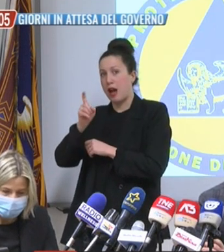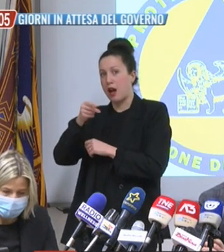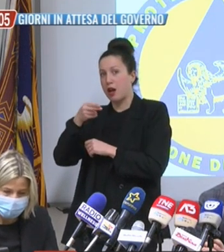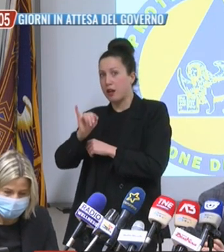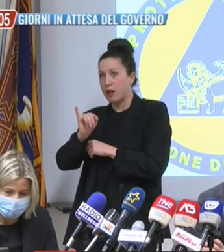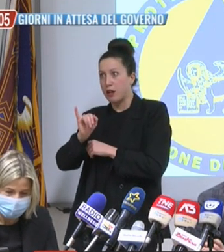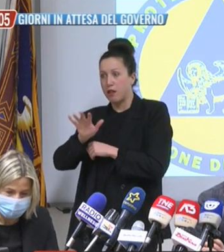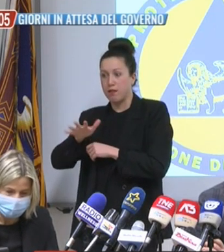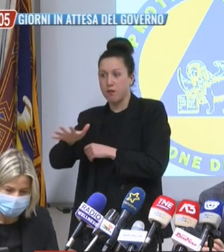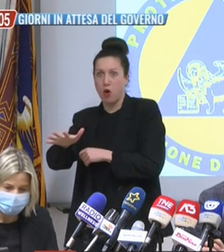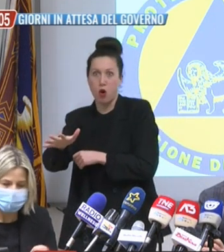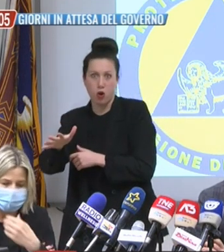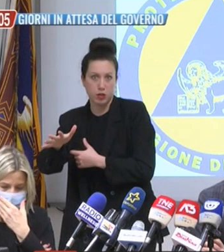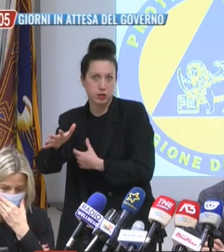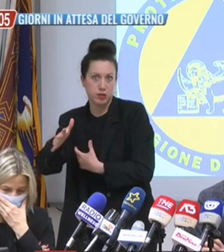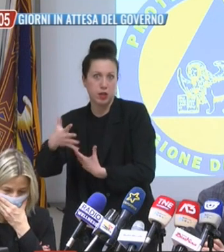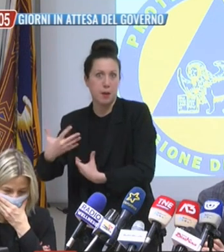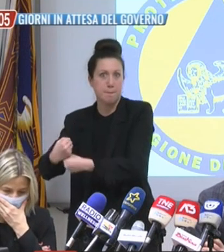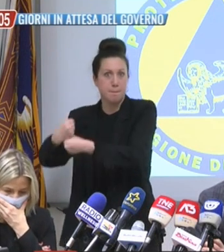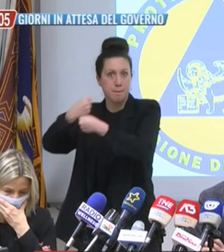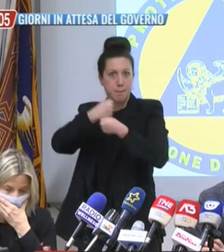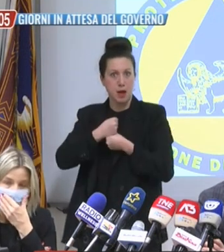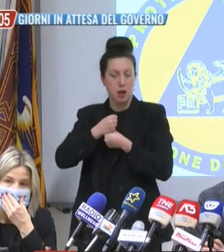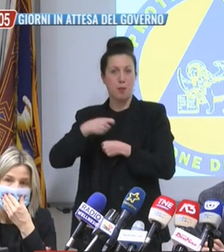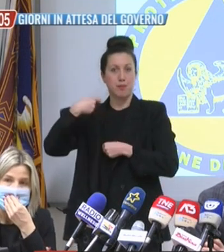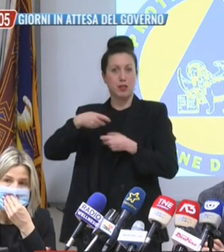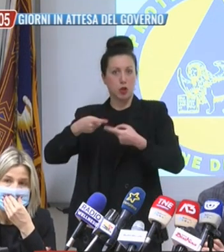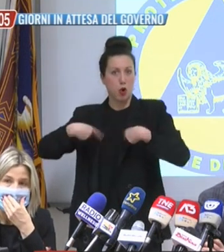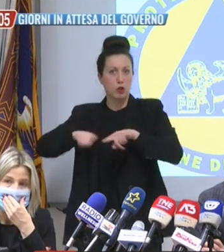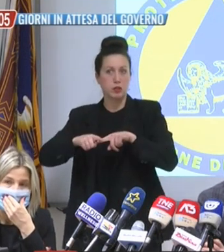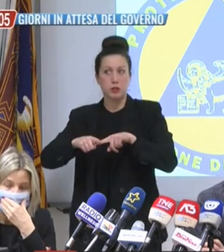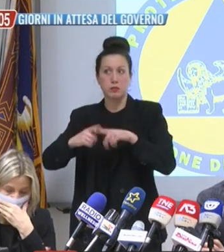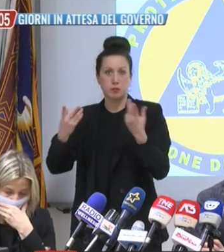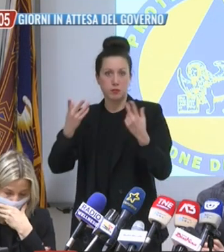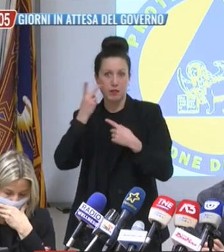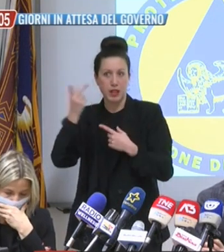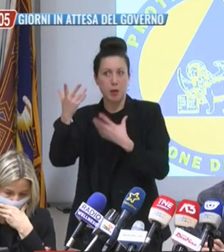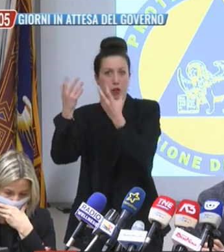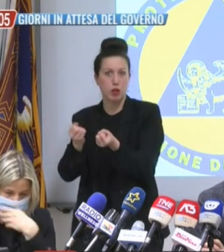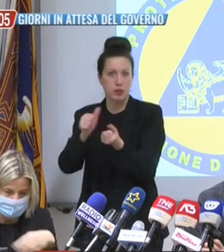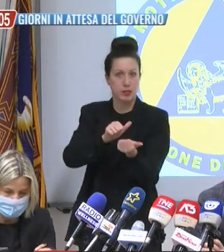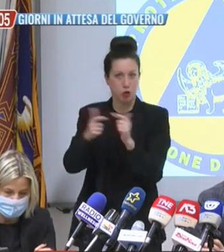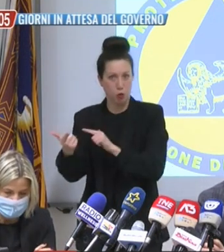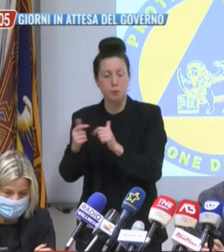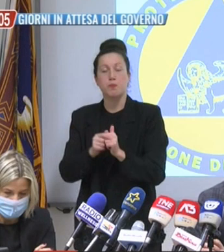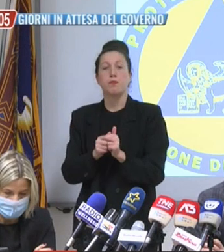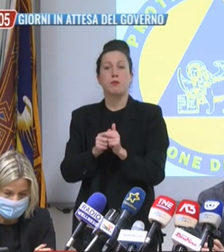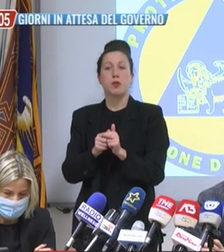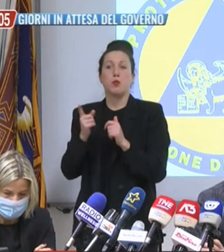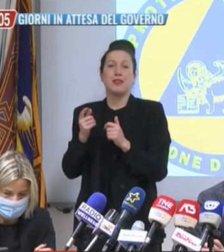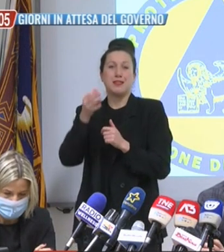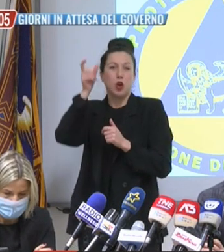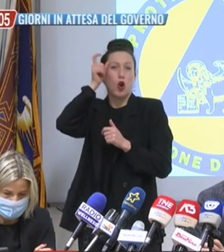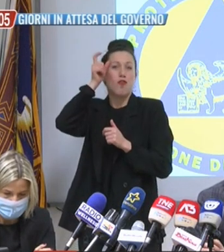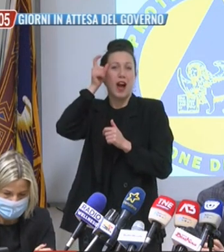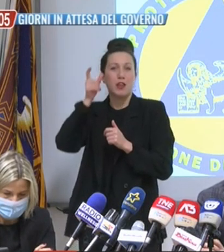spugna, immagino proprio di no, per cui si tratterà di capire poi col governo entrante. Dall'altro c'è da dire